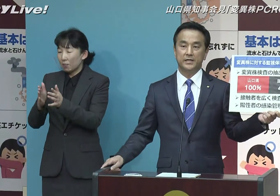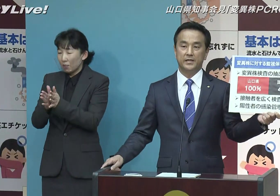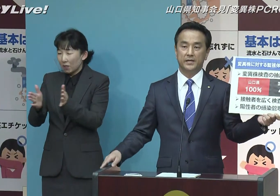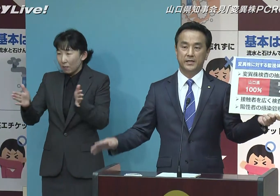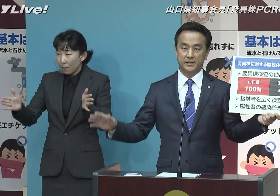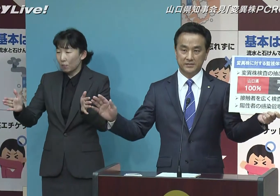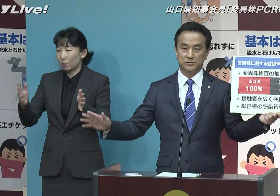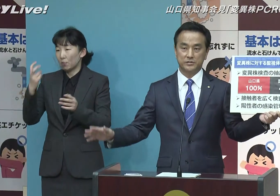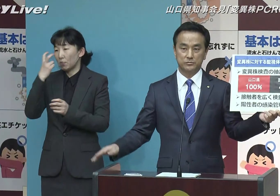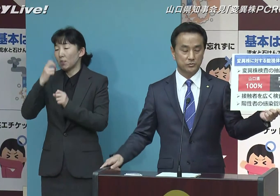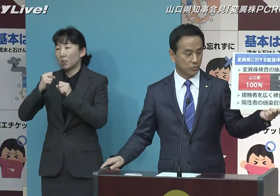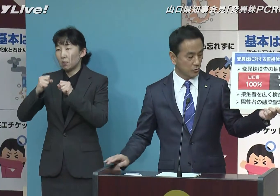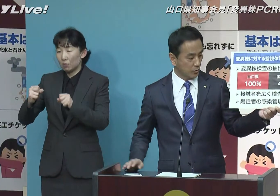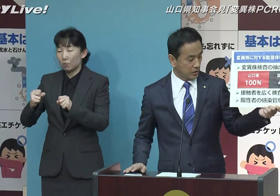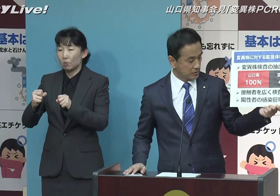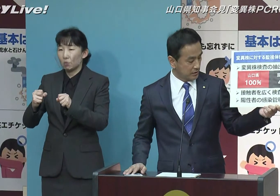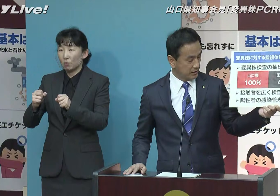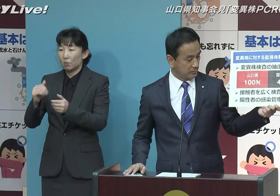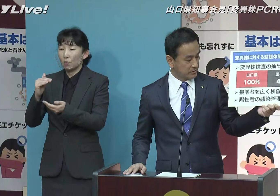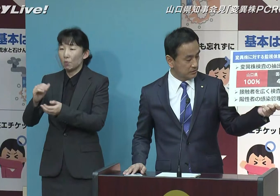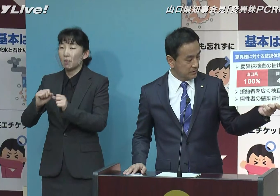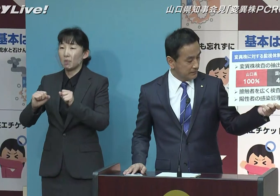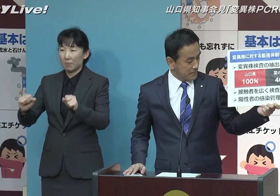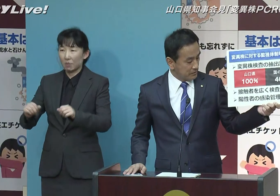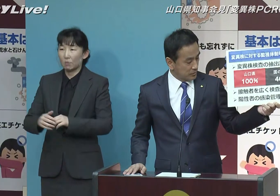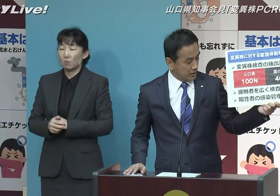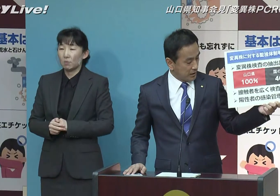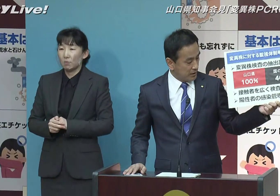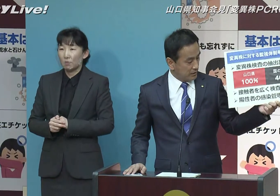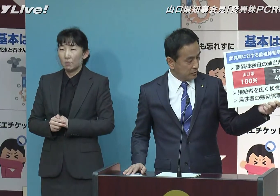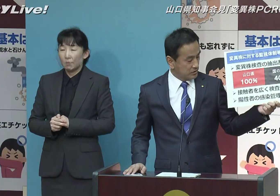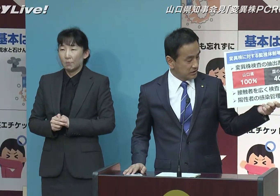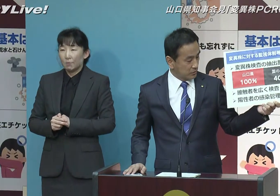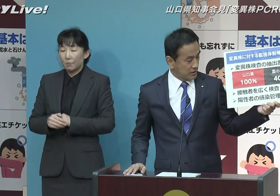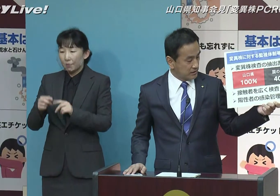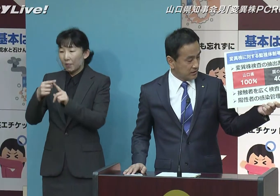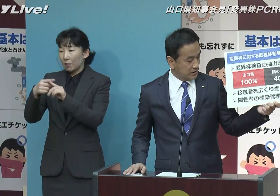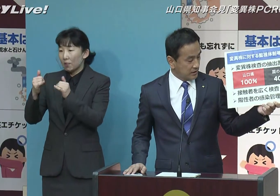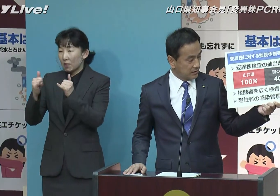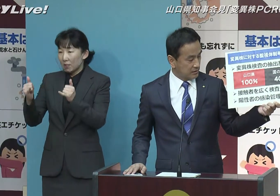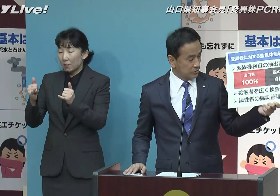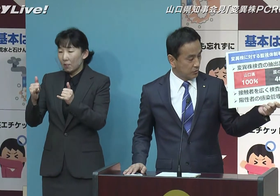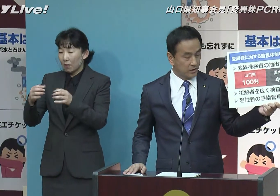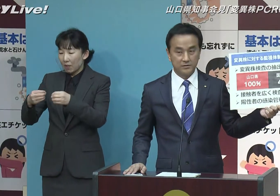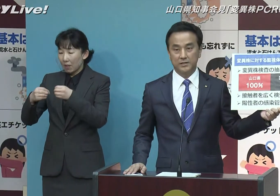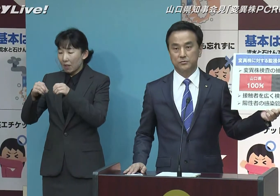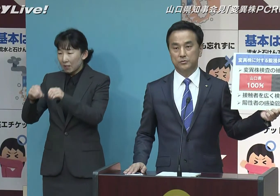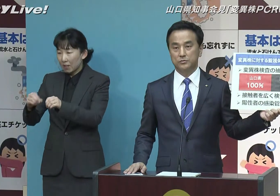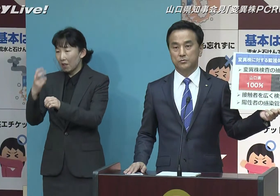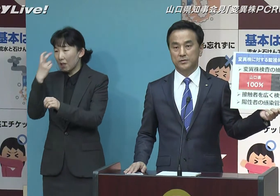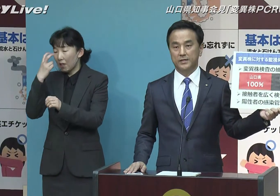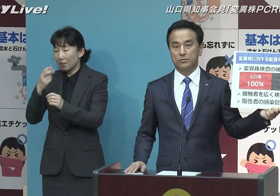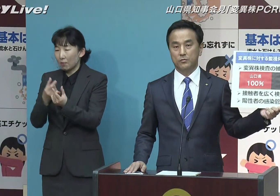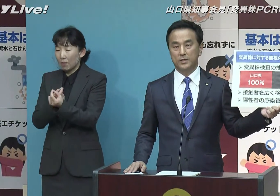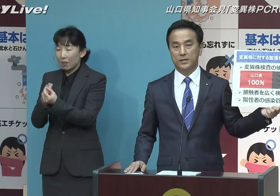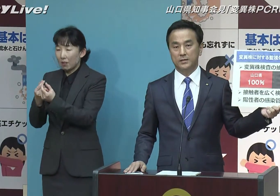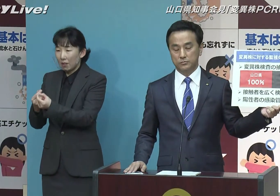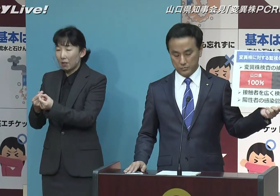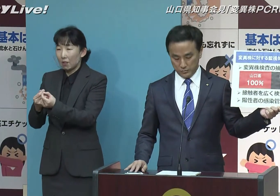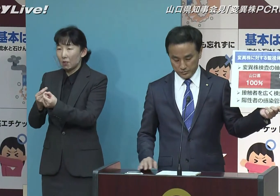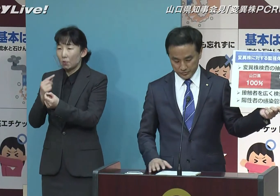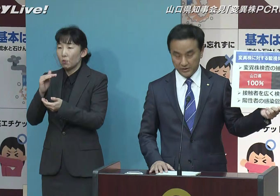して、検査をしていくということを行っていきます。それから陽性者の感染管理の徹底ということで、これ